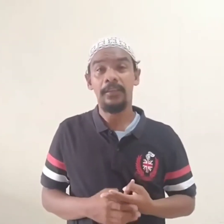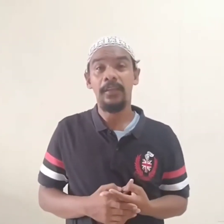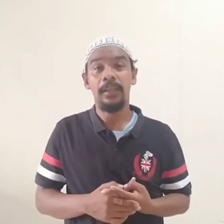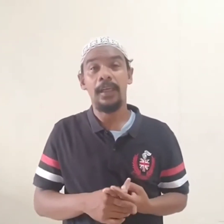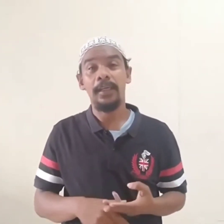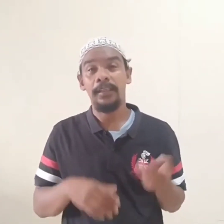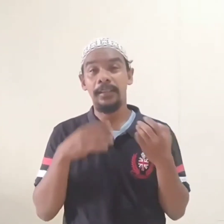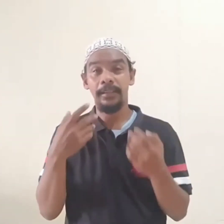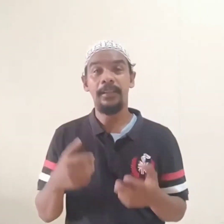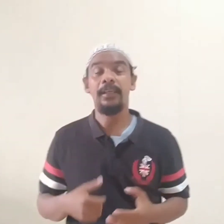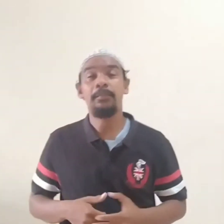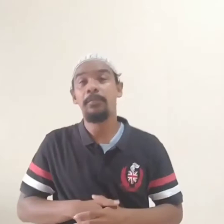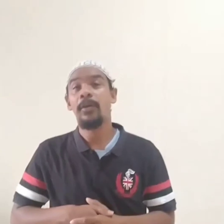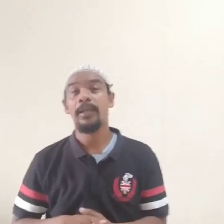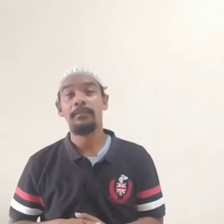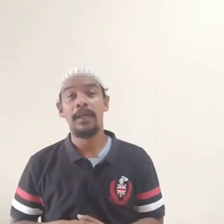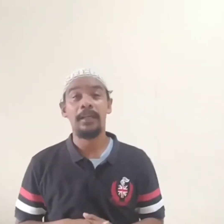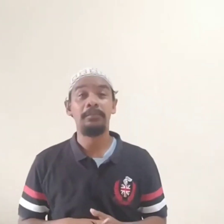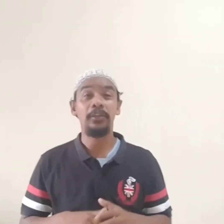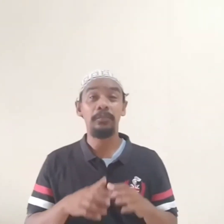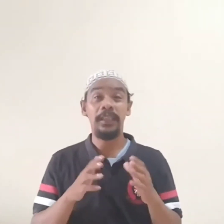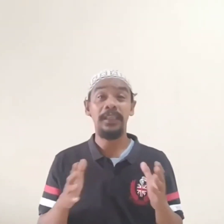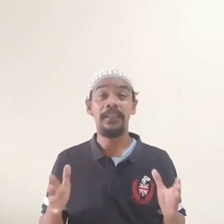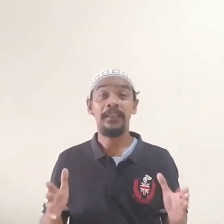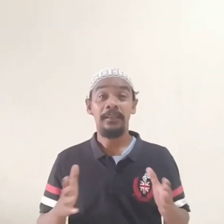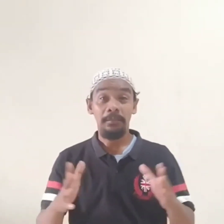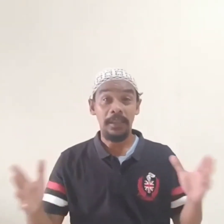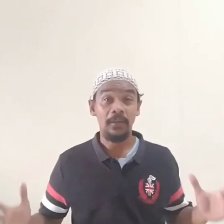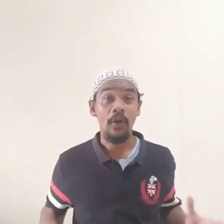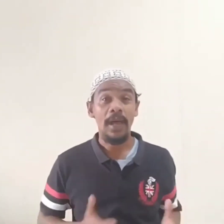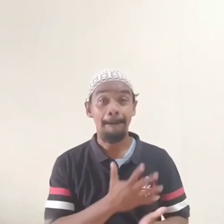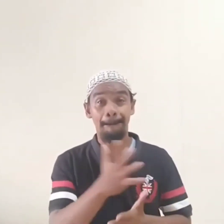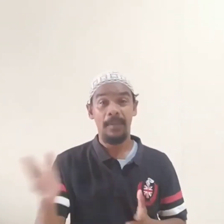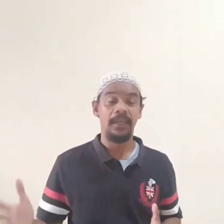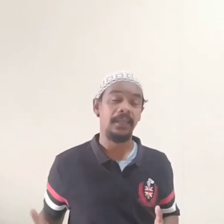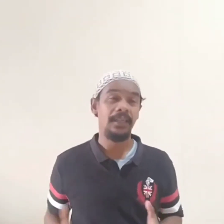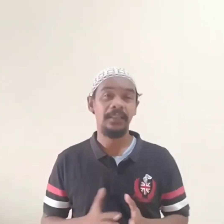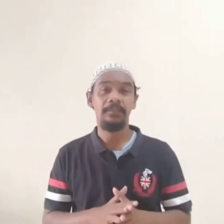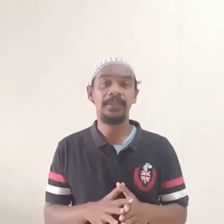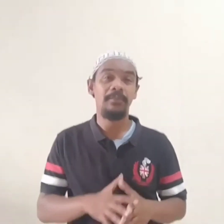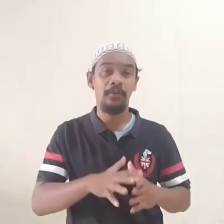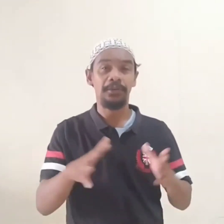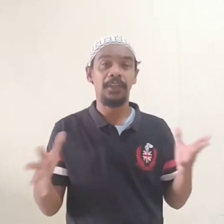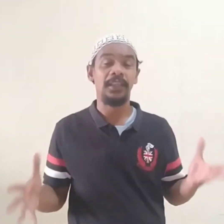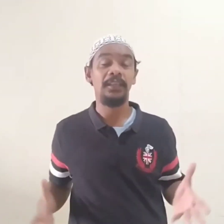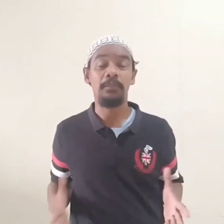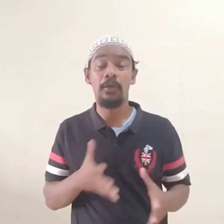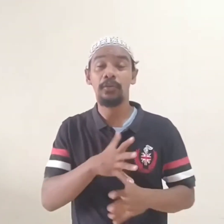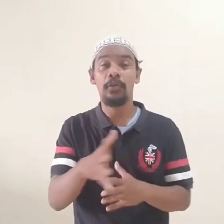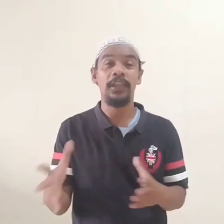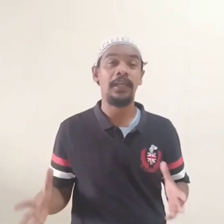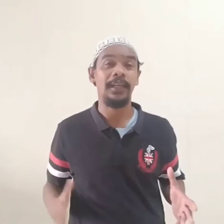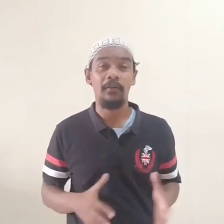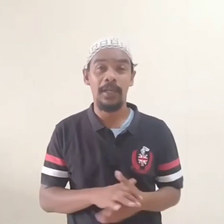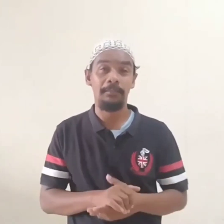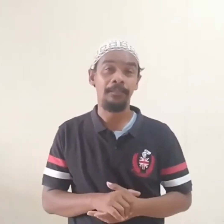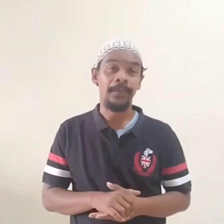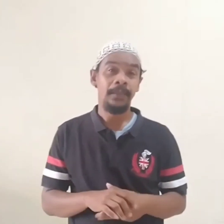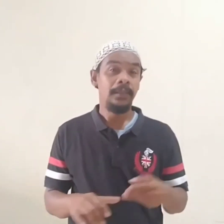itu adalah kita tidak diperbolehkan makan minum di pinggir kolam karena nanti bisa mengotori area kolam.